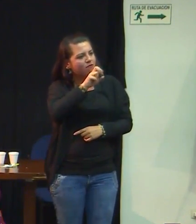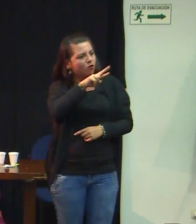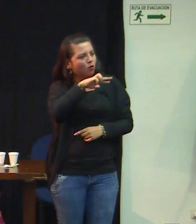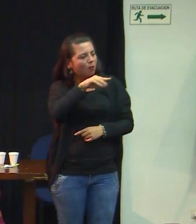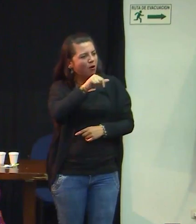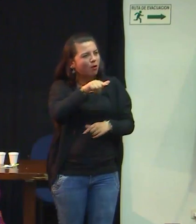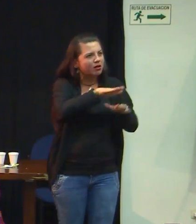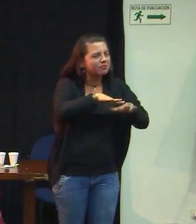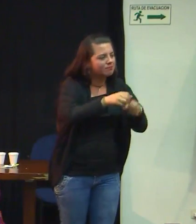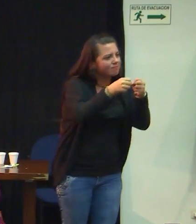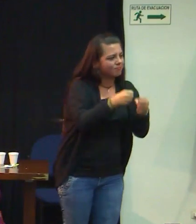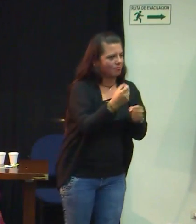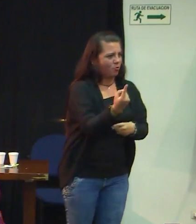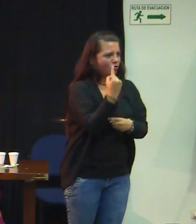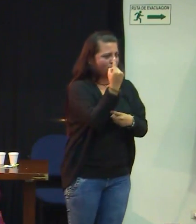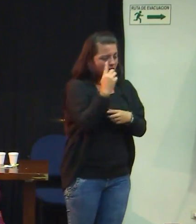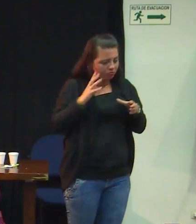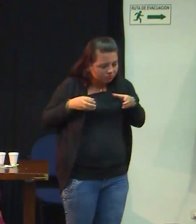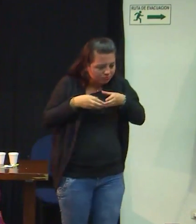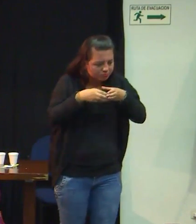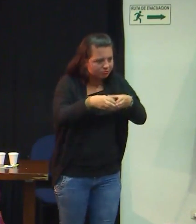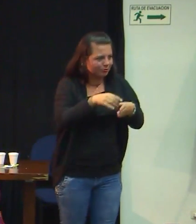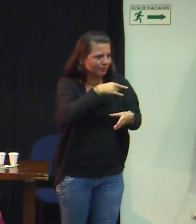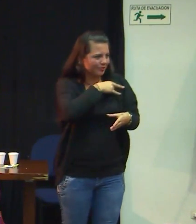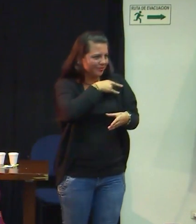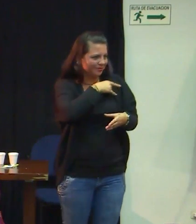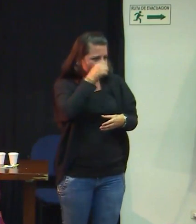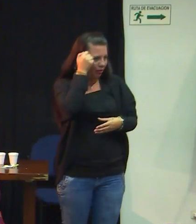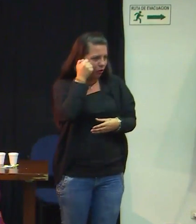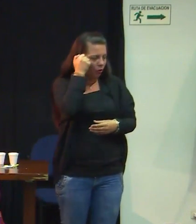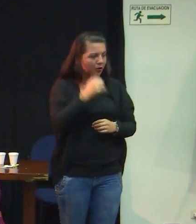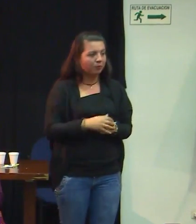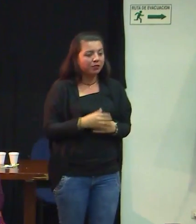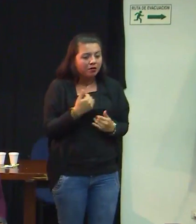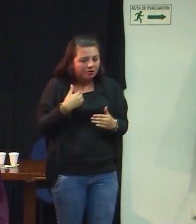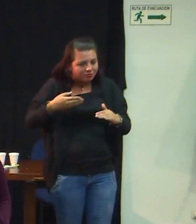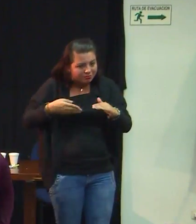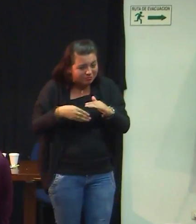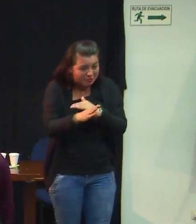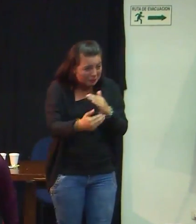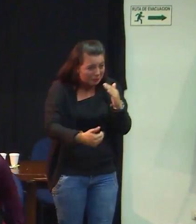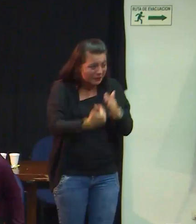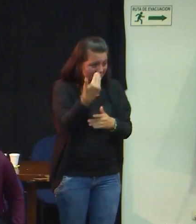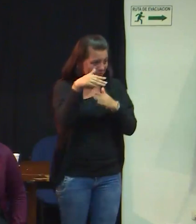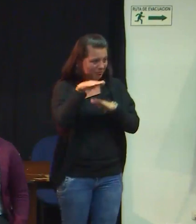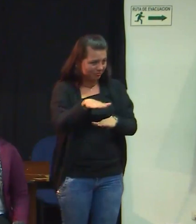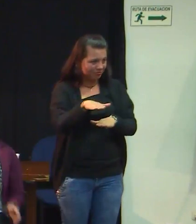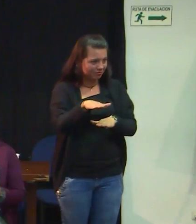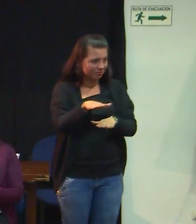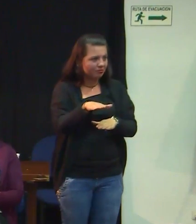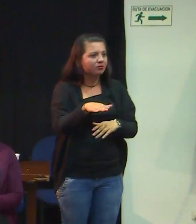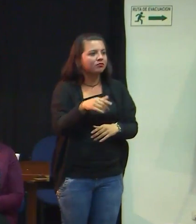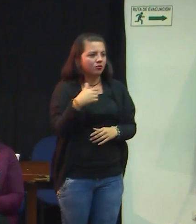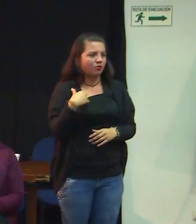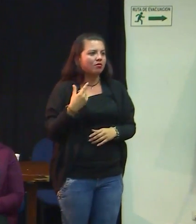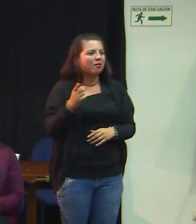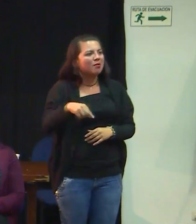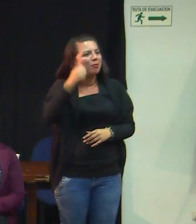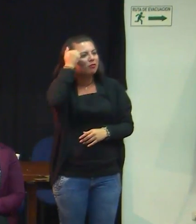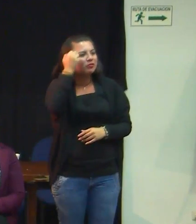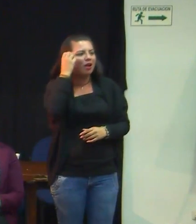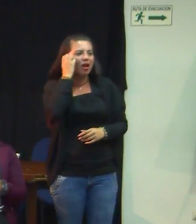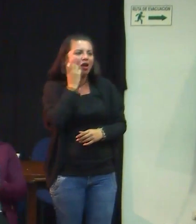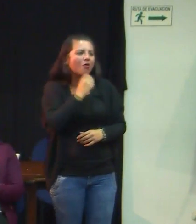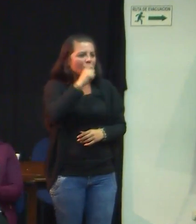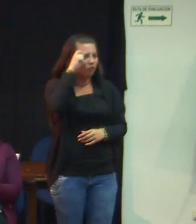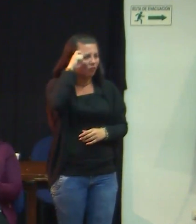pedagógica. En este caso, pues, cuando entré a la representación, entré cuando estaba también posesionándose el profesor Adolfo